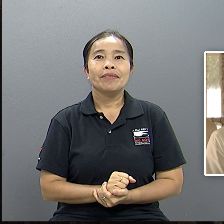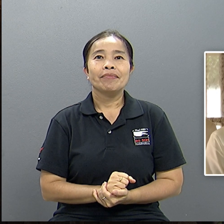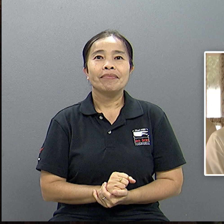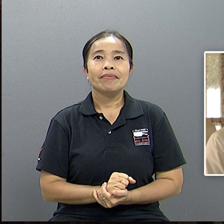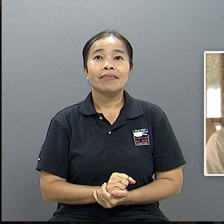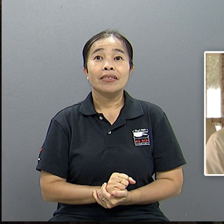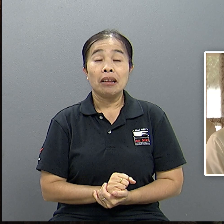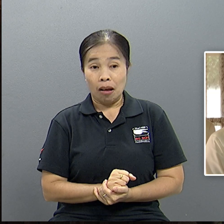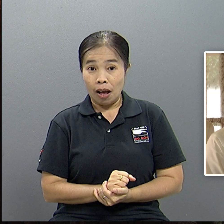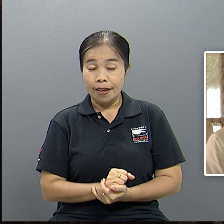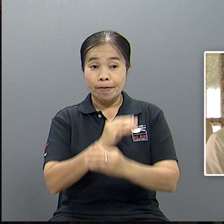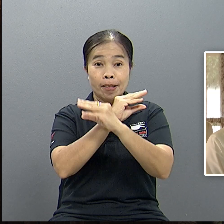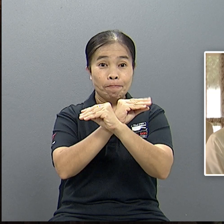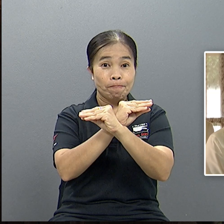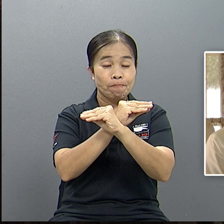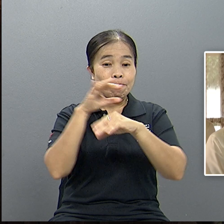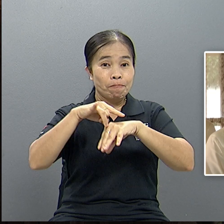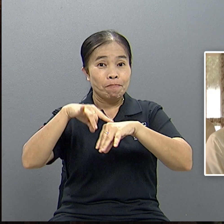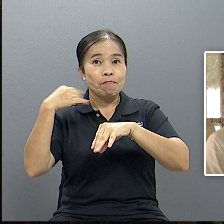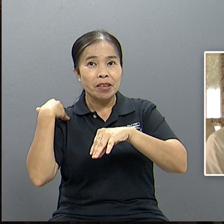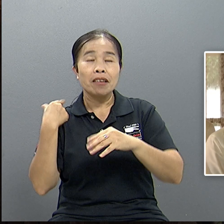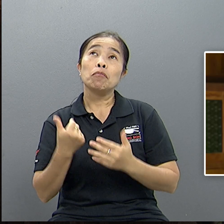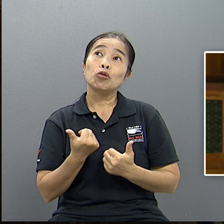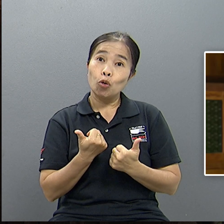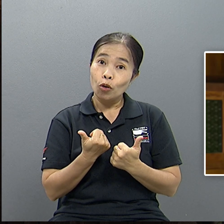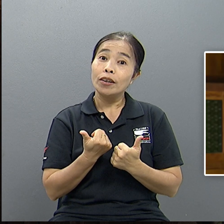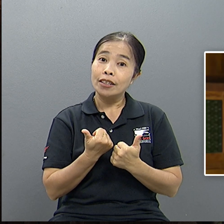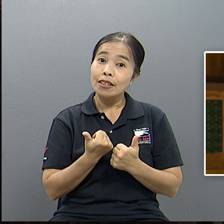มีสละอยู่ในงานนี้ก็มีความหมายที่ดีเหมือนกันนะครับ